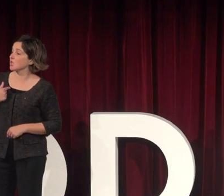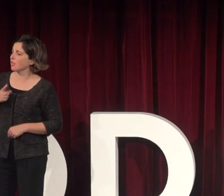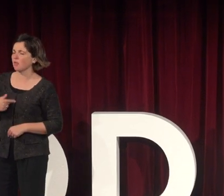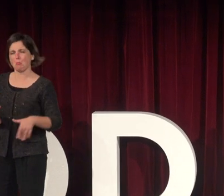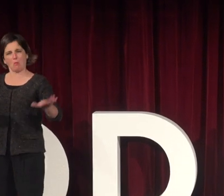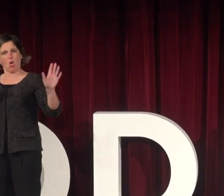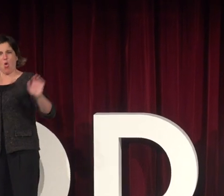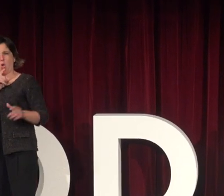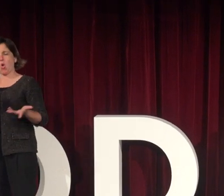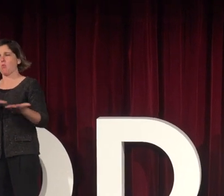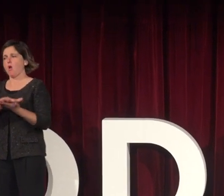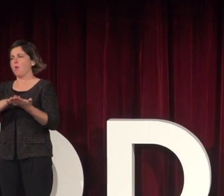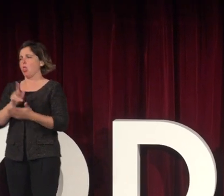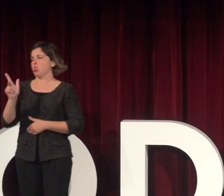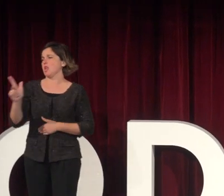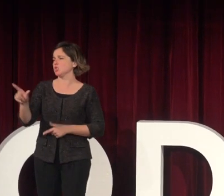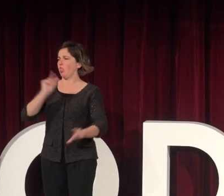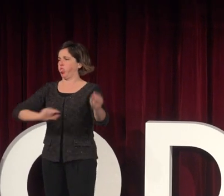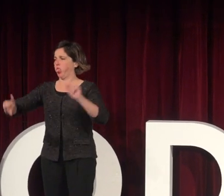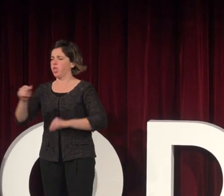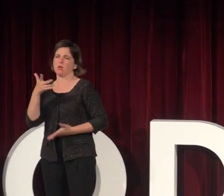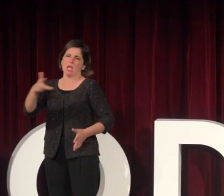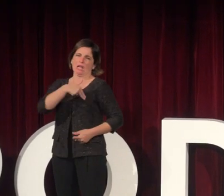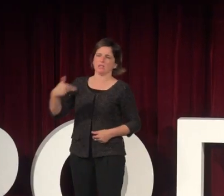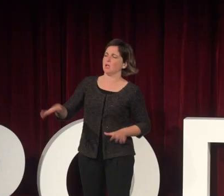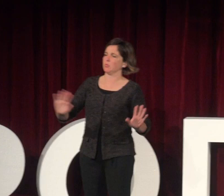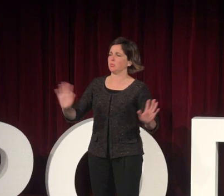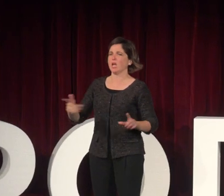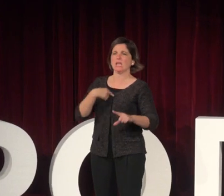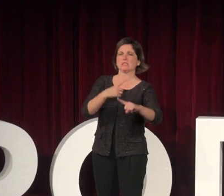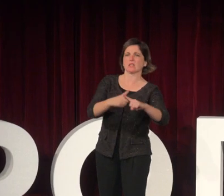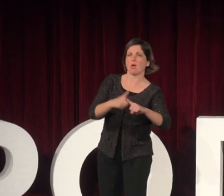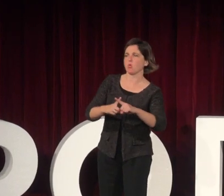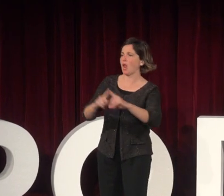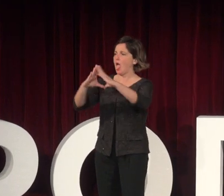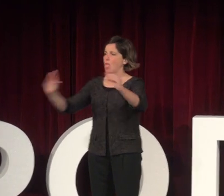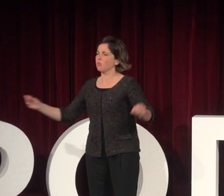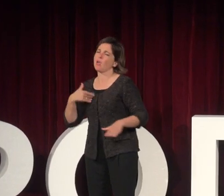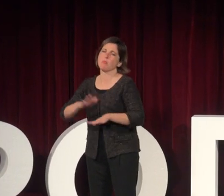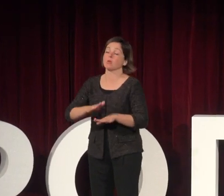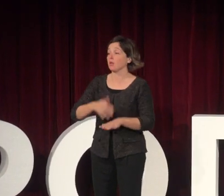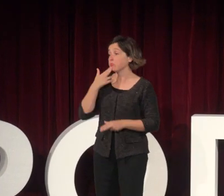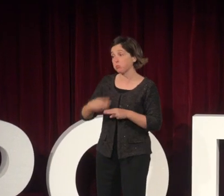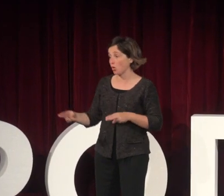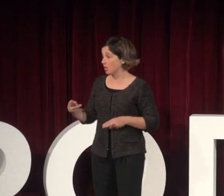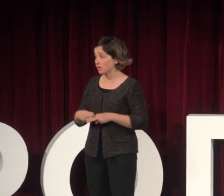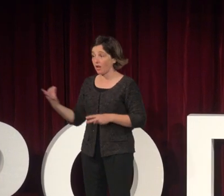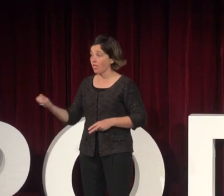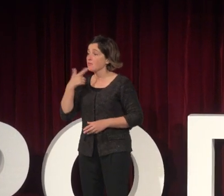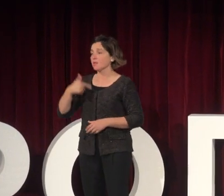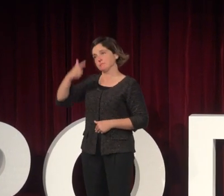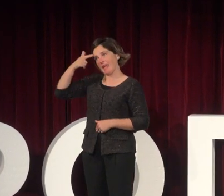Pero ¿cómo se os ocurre hablar de derecho a decidir en Cantabria, en Extremadura, en Andalucía? Porque en política hay gente que